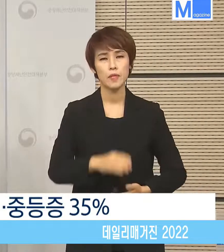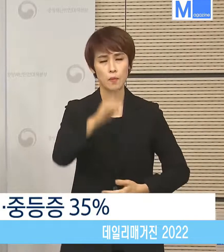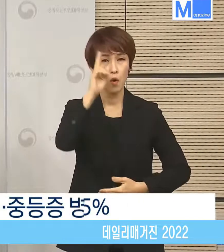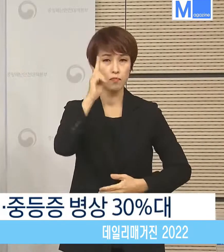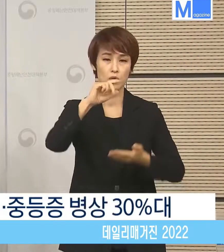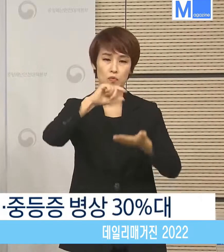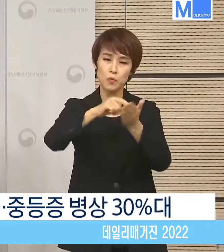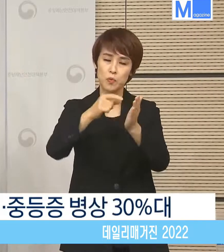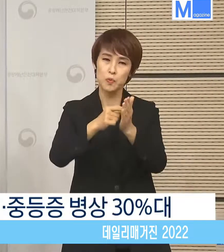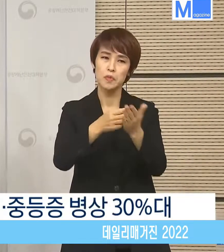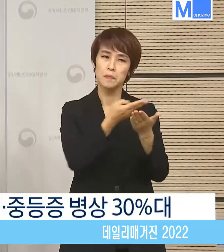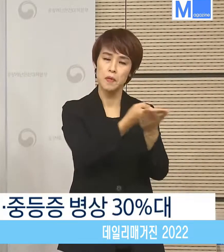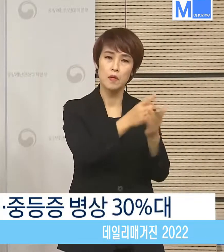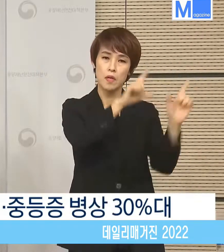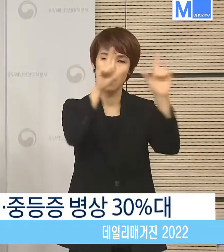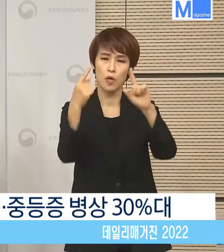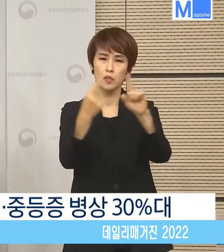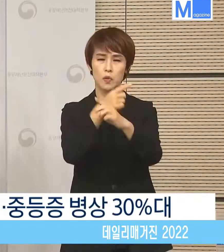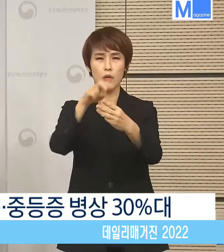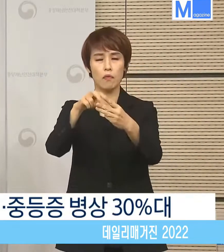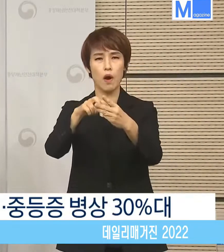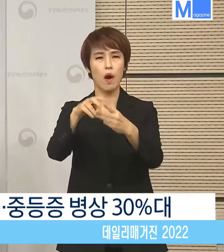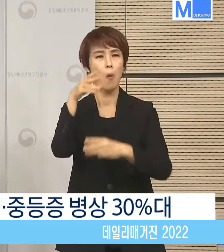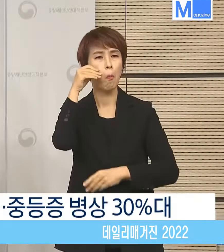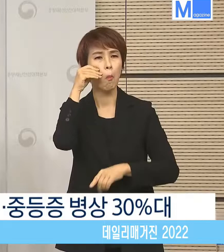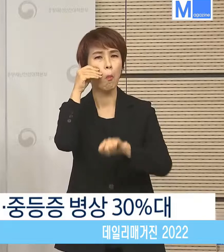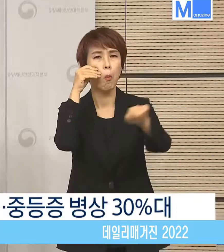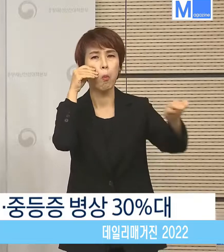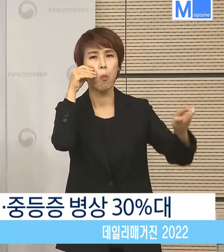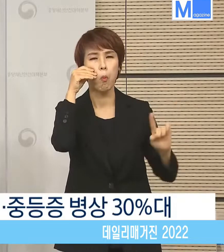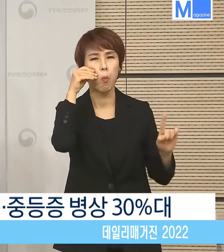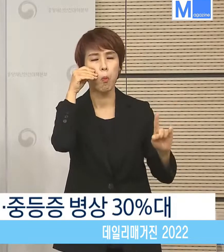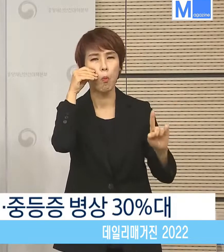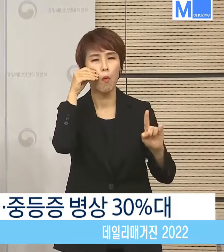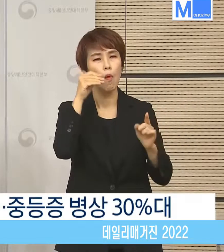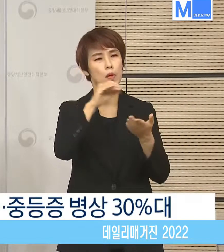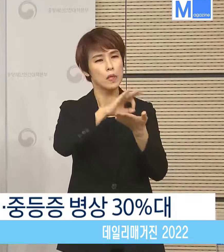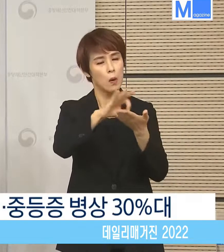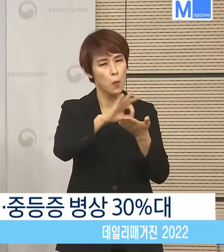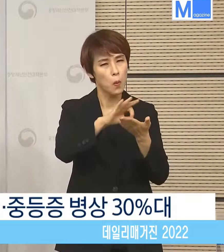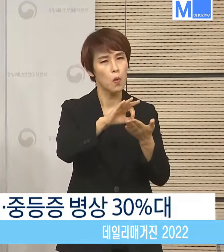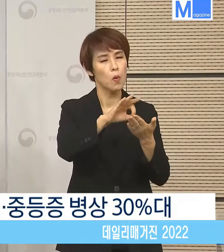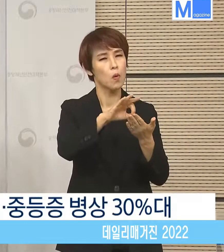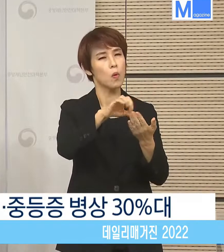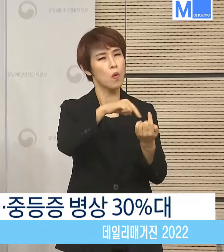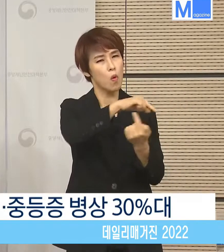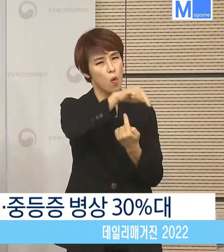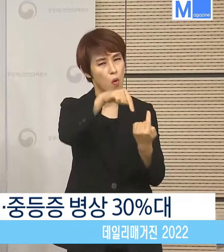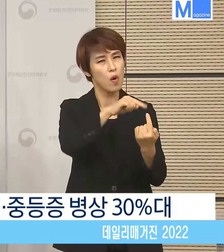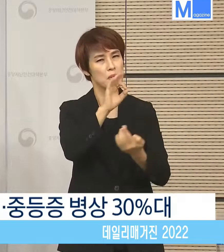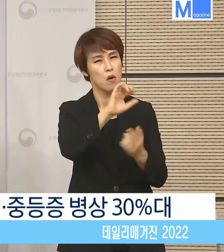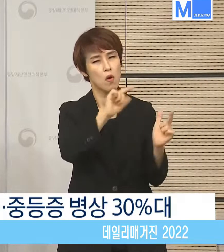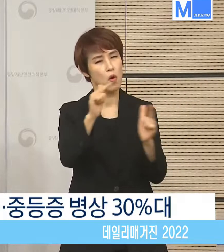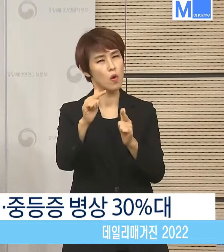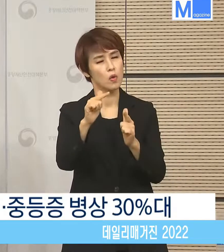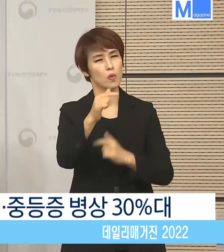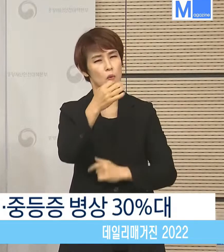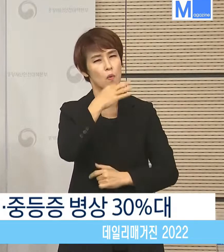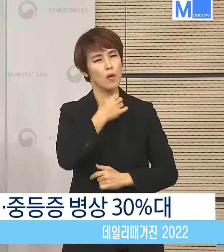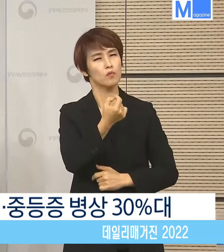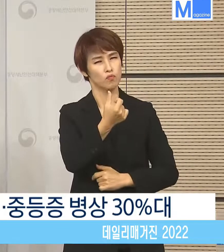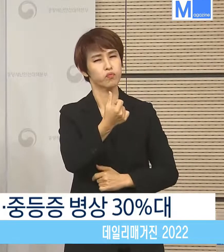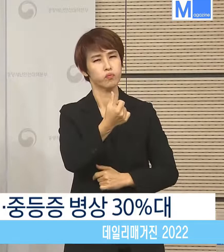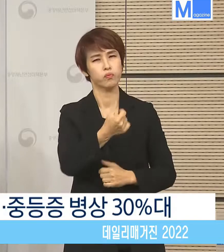중등증 입원병상과 생활치료센터의 여유가 너무 커지면서 유지비용과 투입자원에 대비하여 효율성이 저하되고